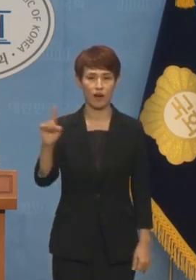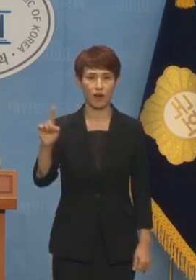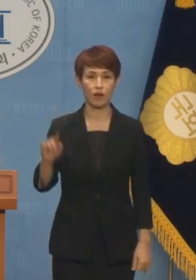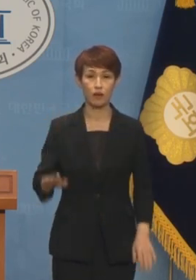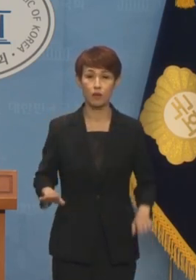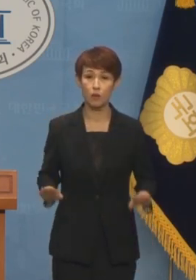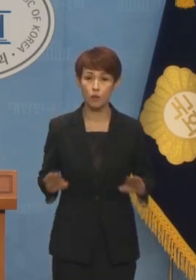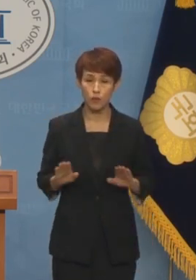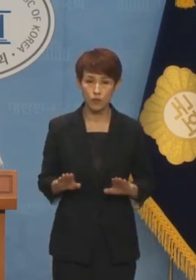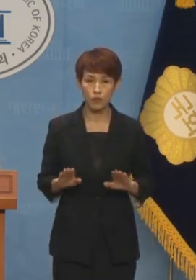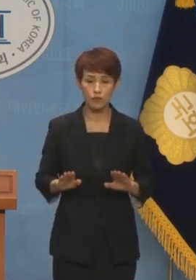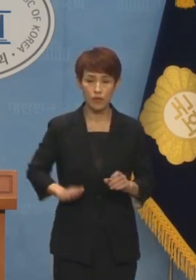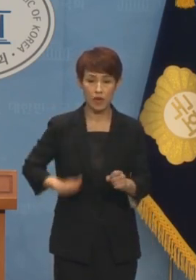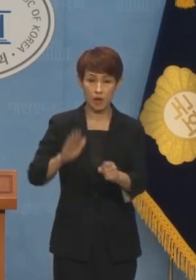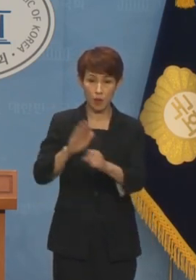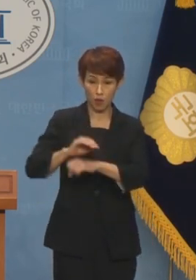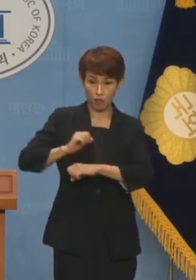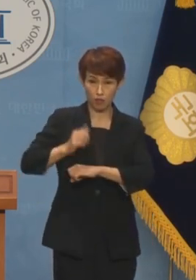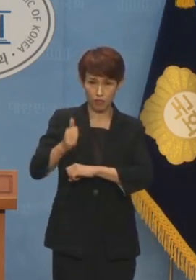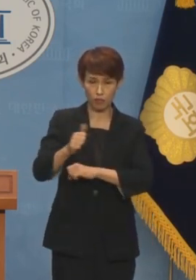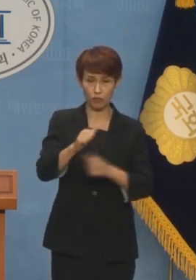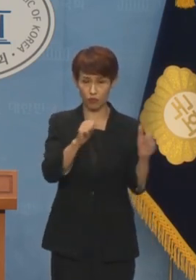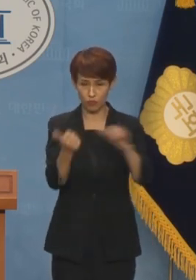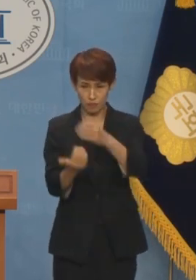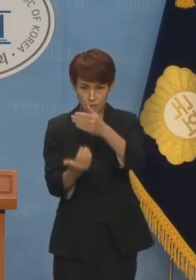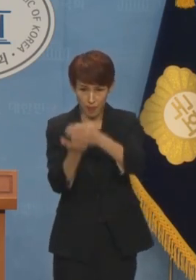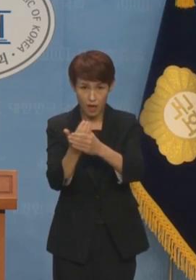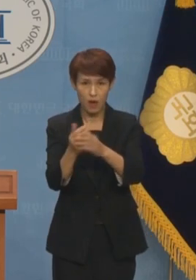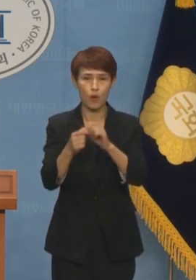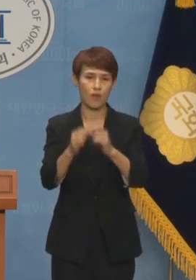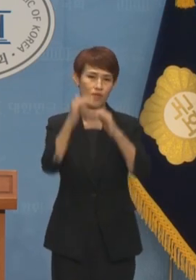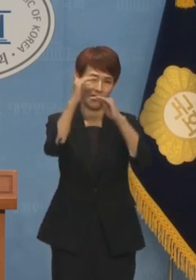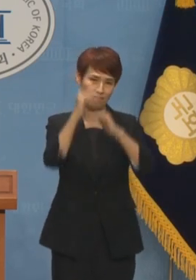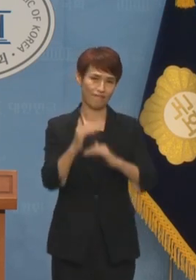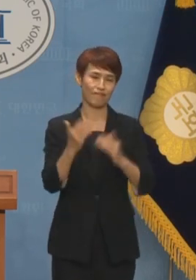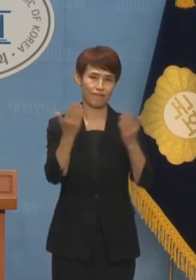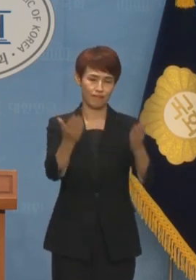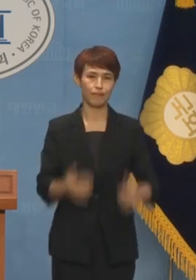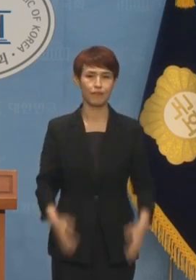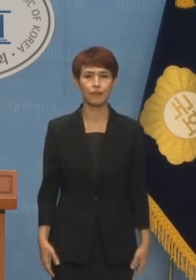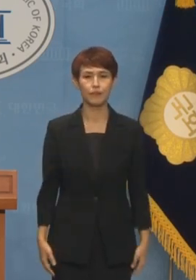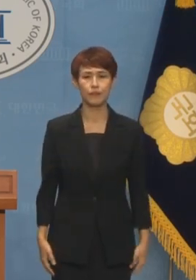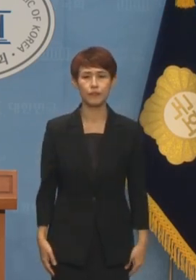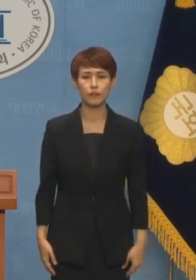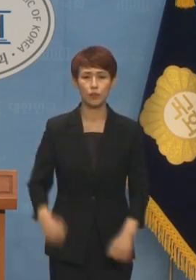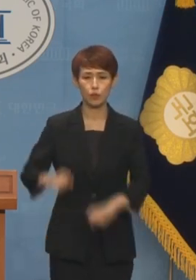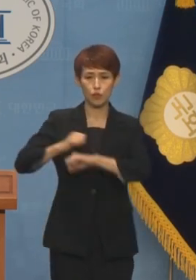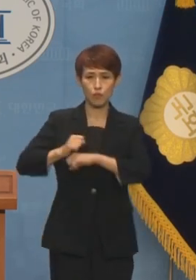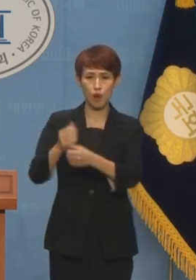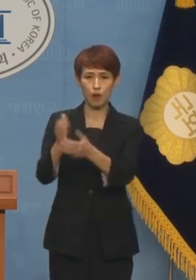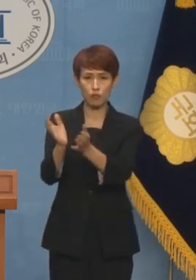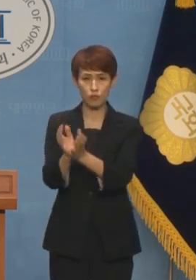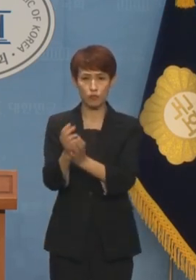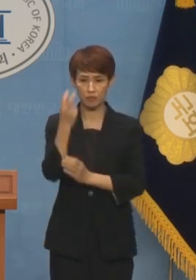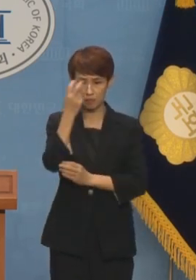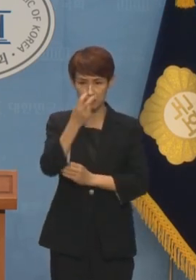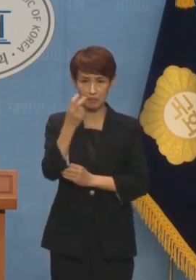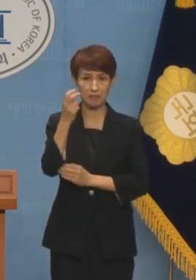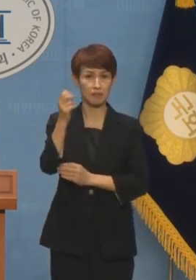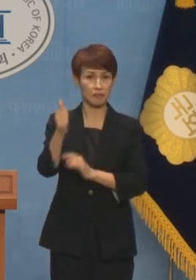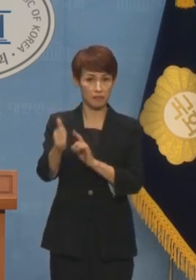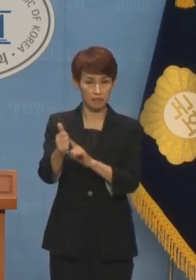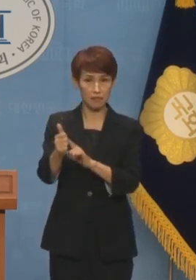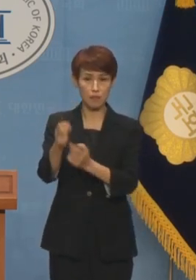사건 관련 논평 시작하겠습니다. 네. 국방부 법무관리관이